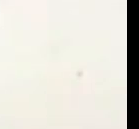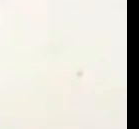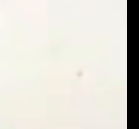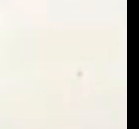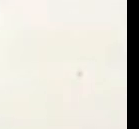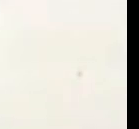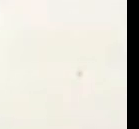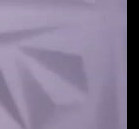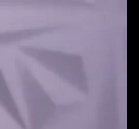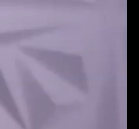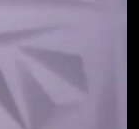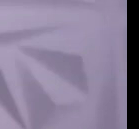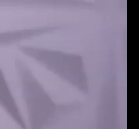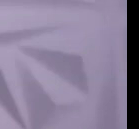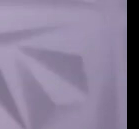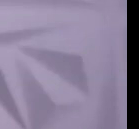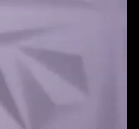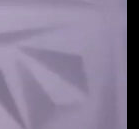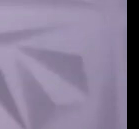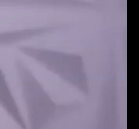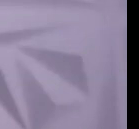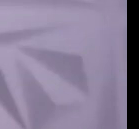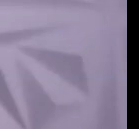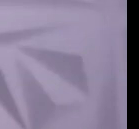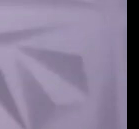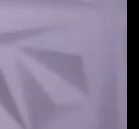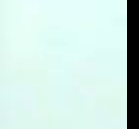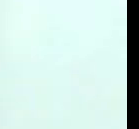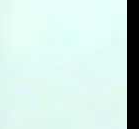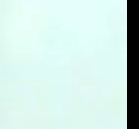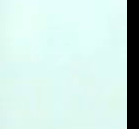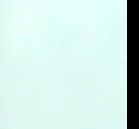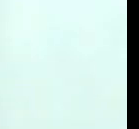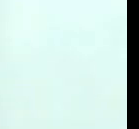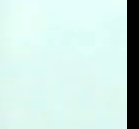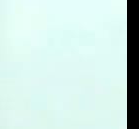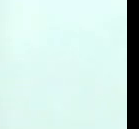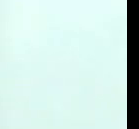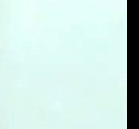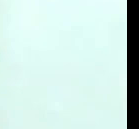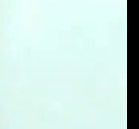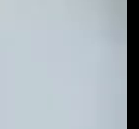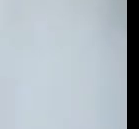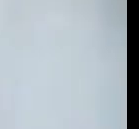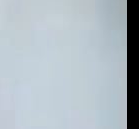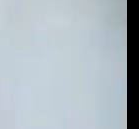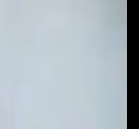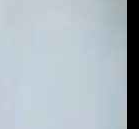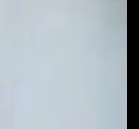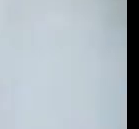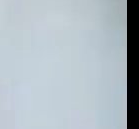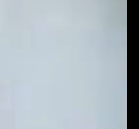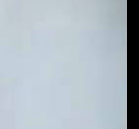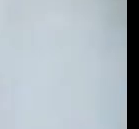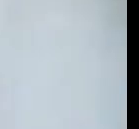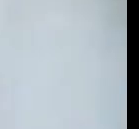divertido. A ver. ¿Y qué les pareció el tema? Estuvo muy bueno. Muy interesante.